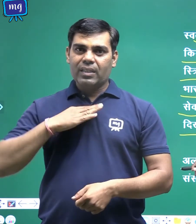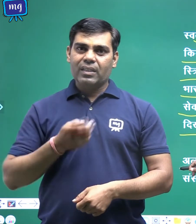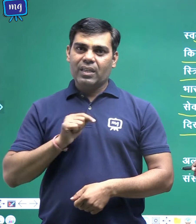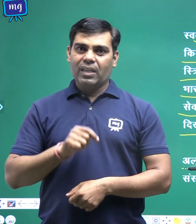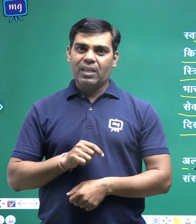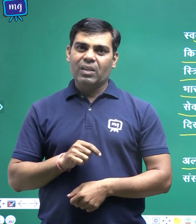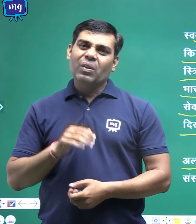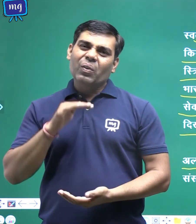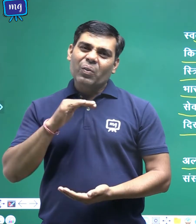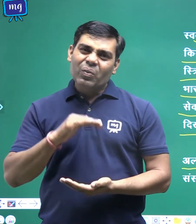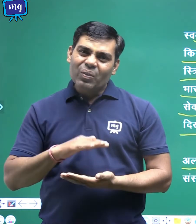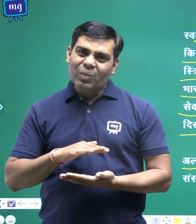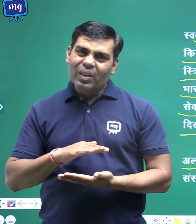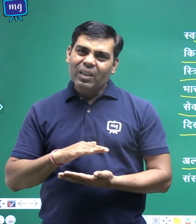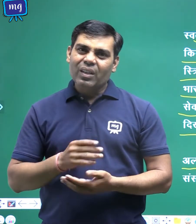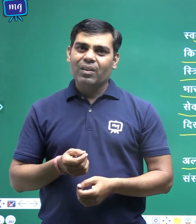अल्पायु में